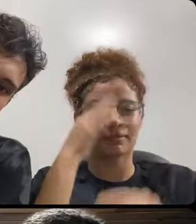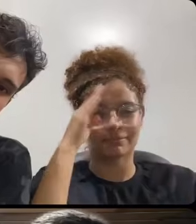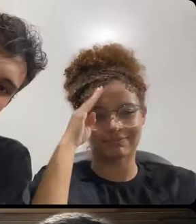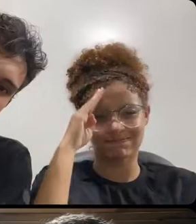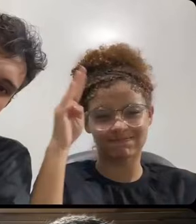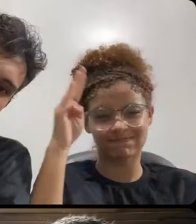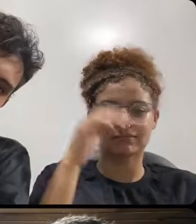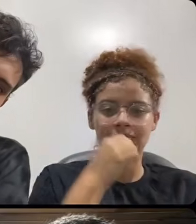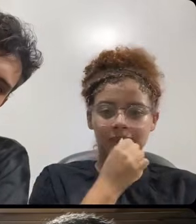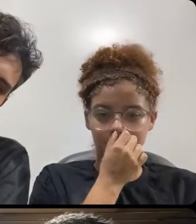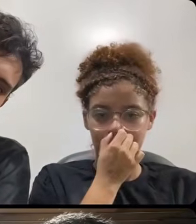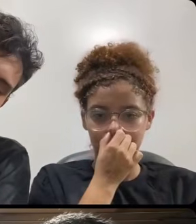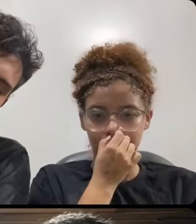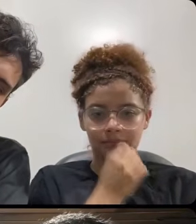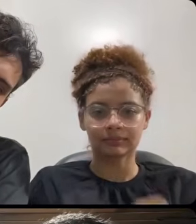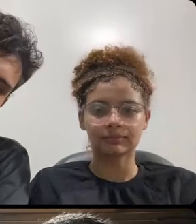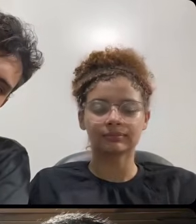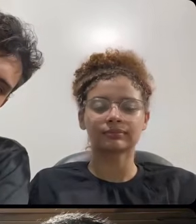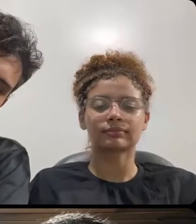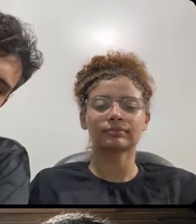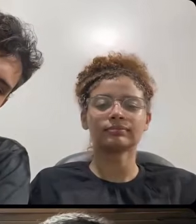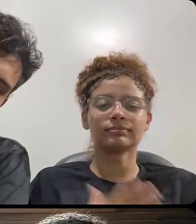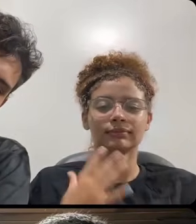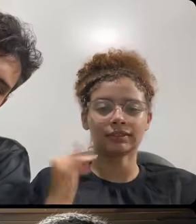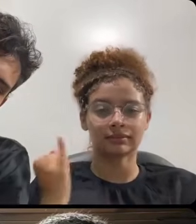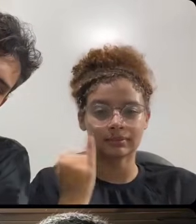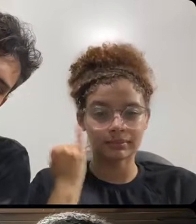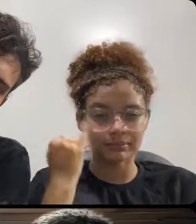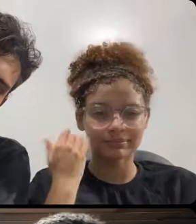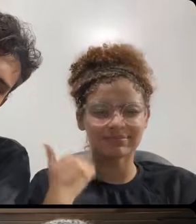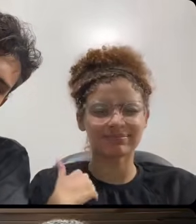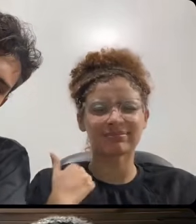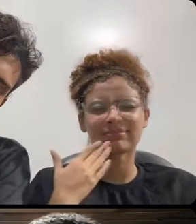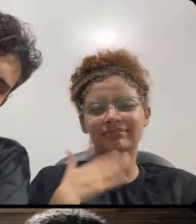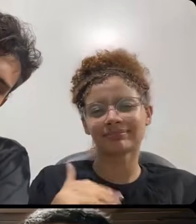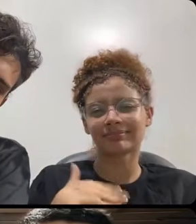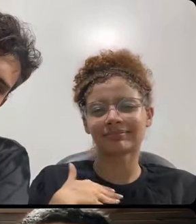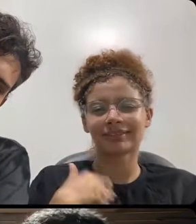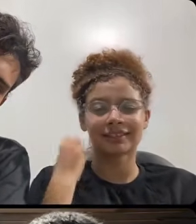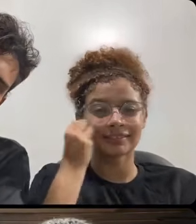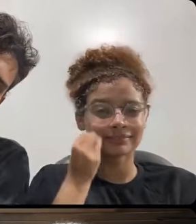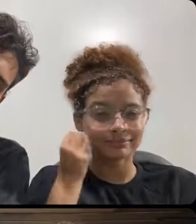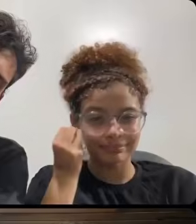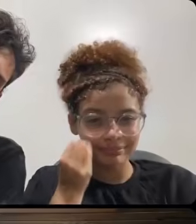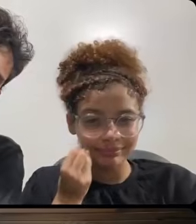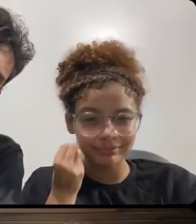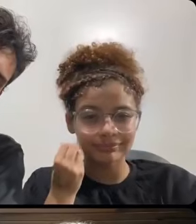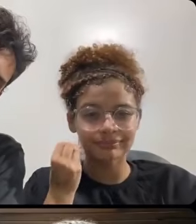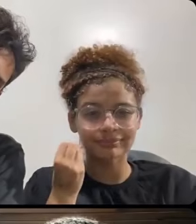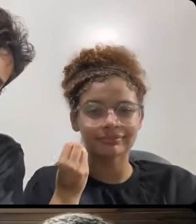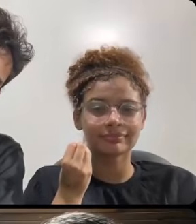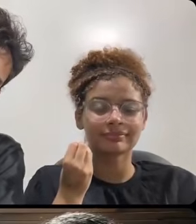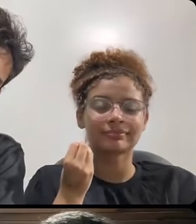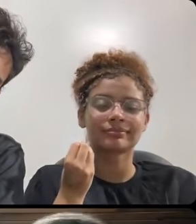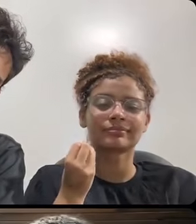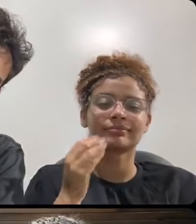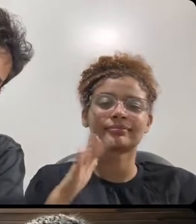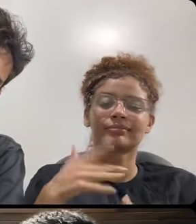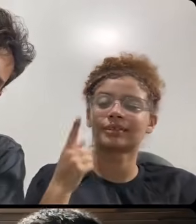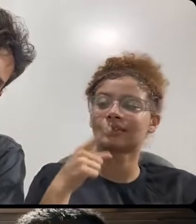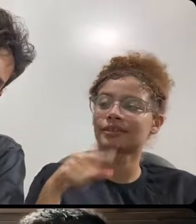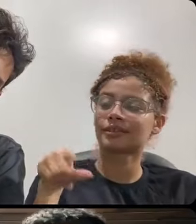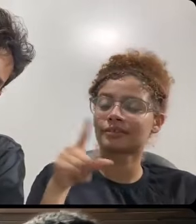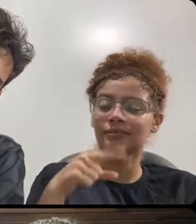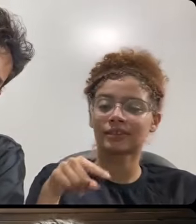os contratos. Mas eu achei muito importante essa experiência, né? Que vocês, né? Por onde